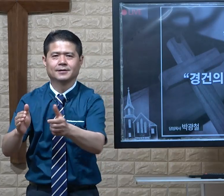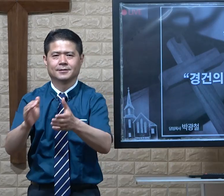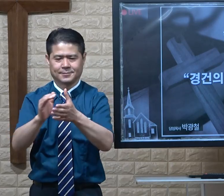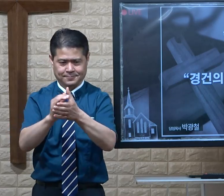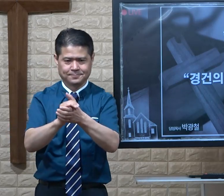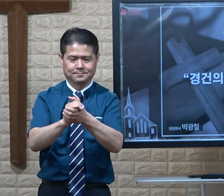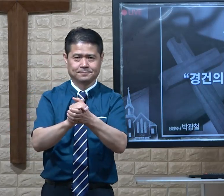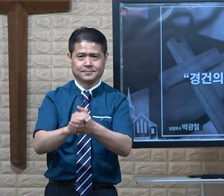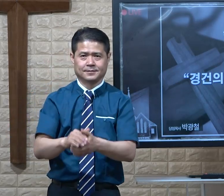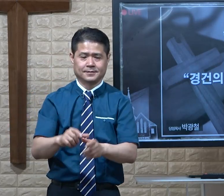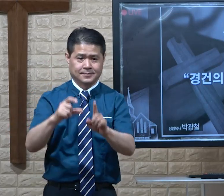바랍니다.